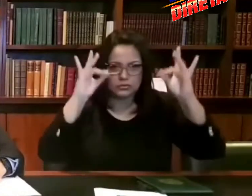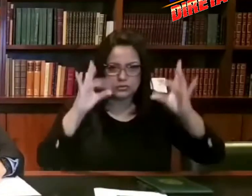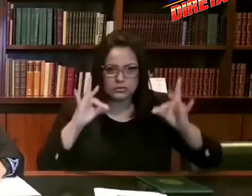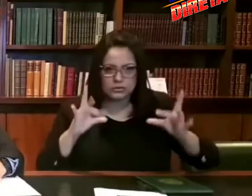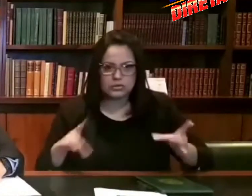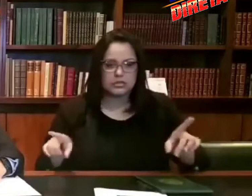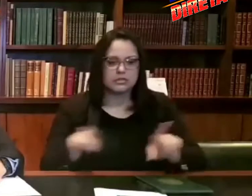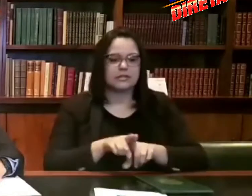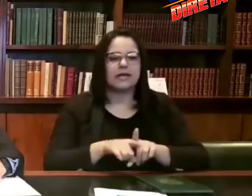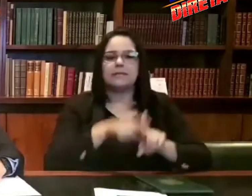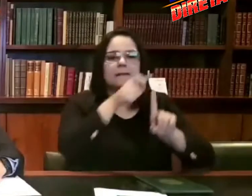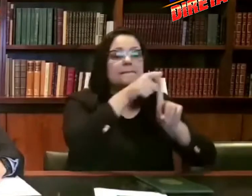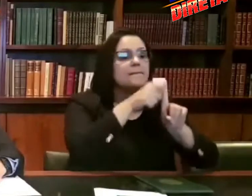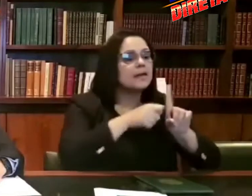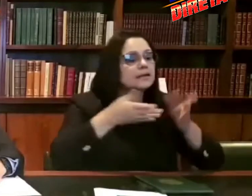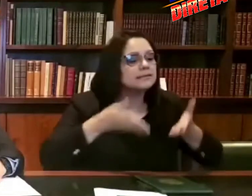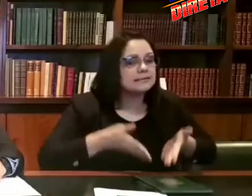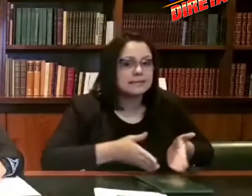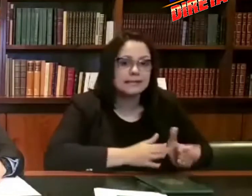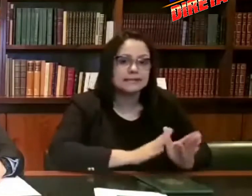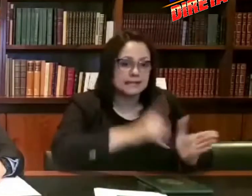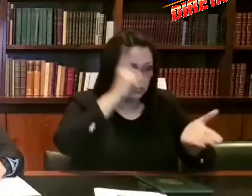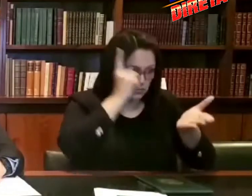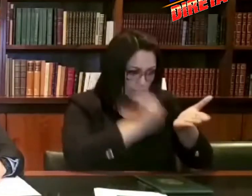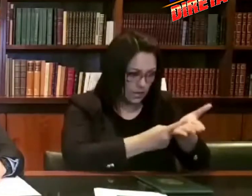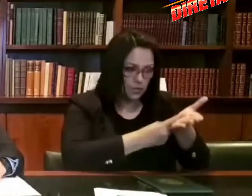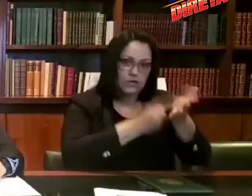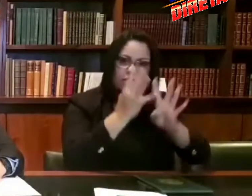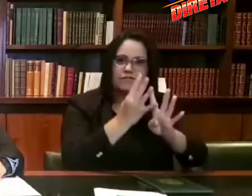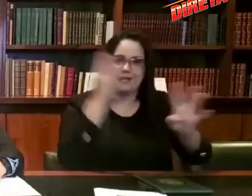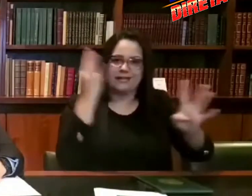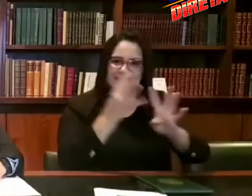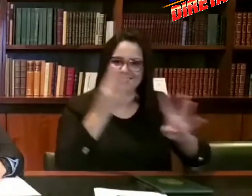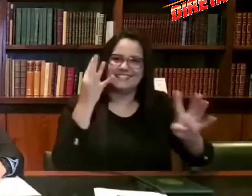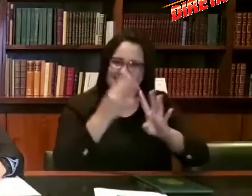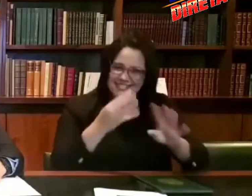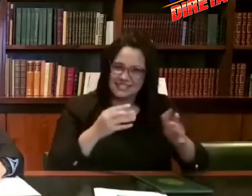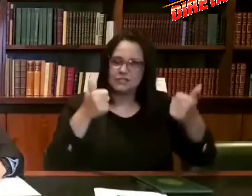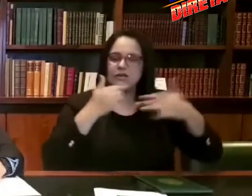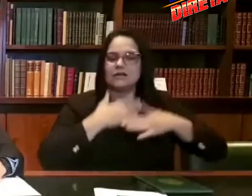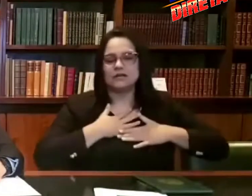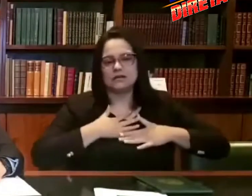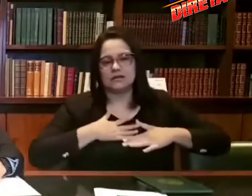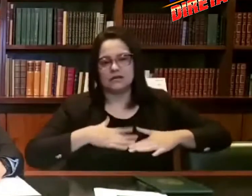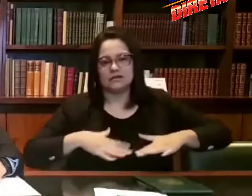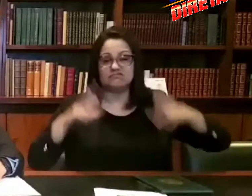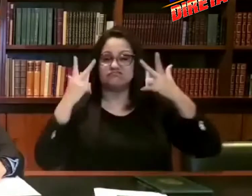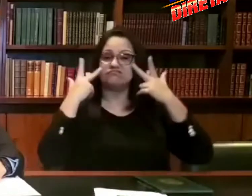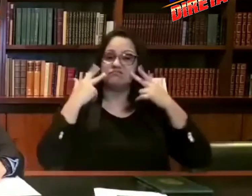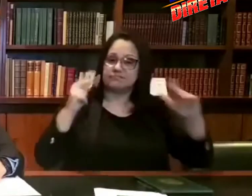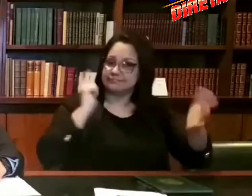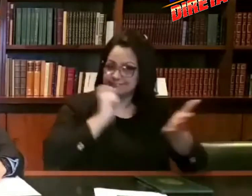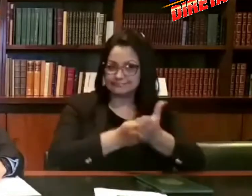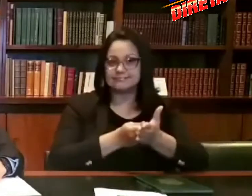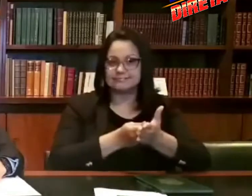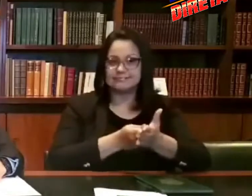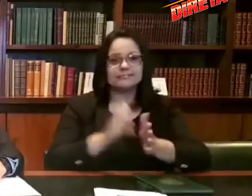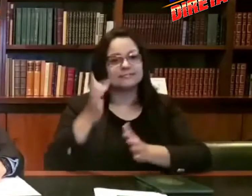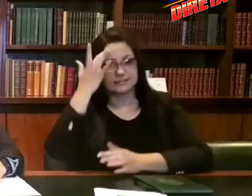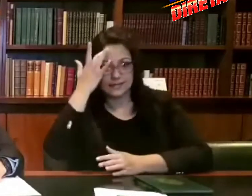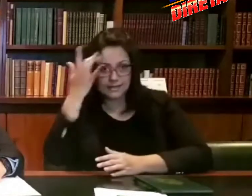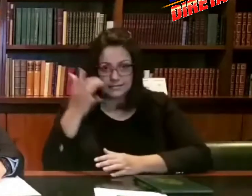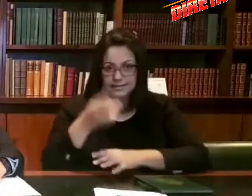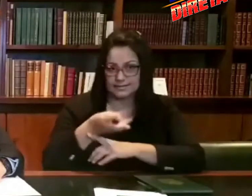via mês de nascimento, exatamente para que nós tenhamos uma tranquilidade maior no pagamento. Mas amanhã,